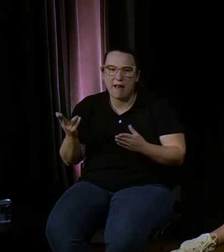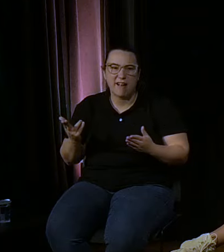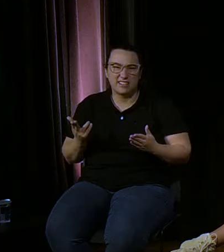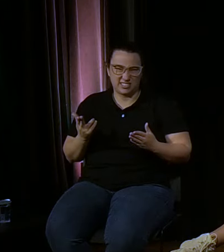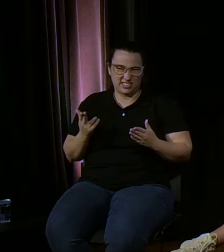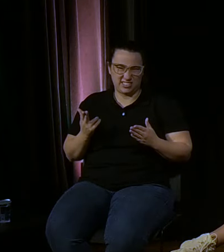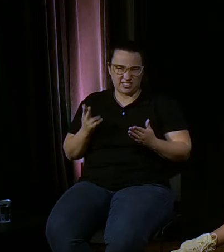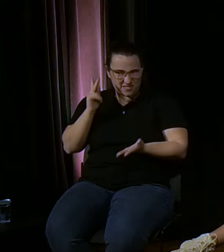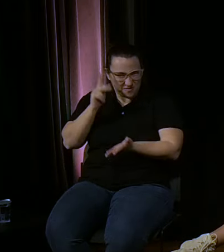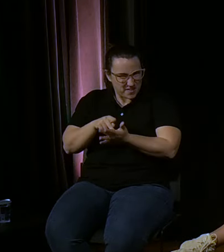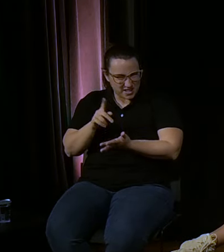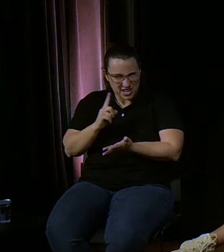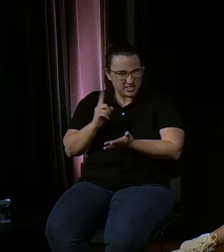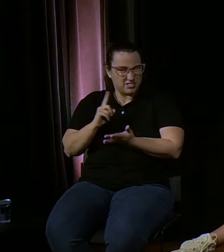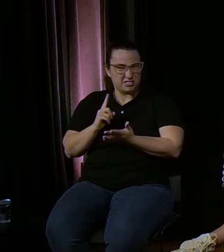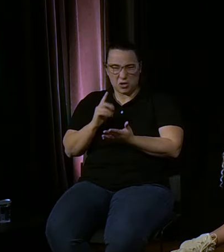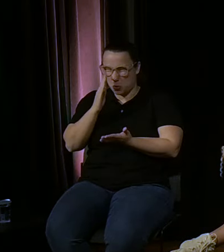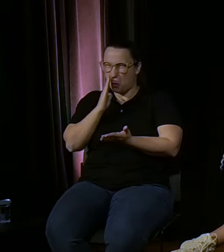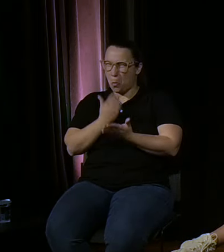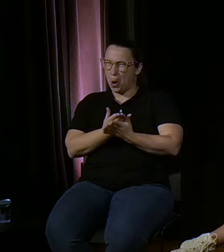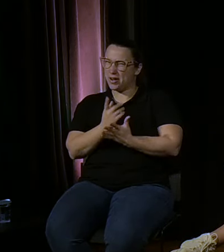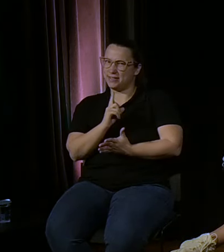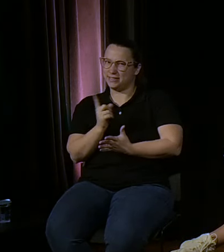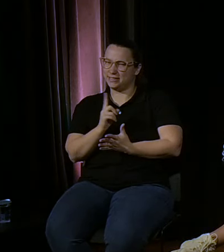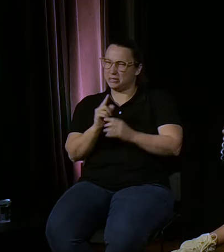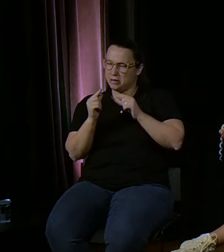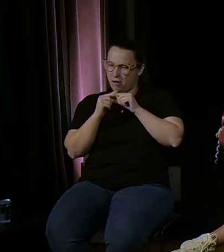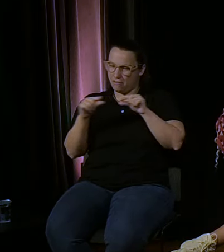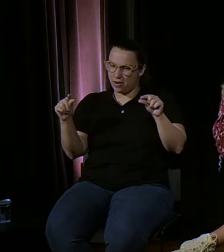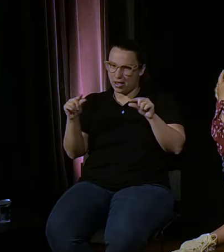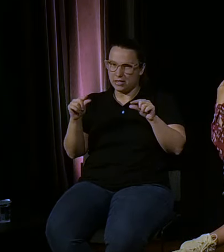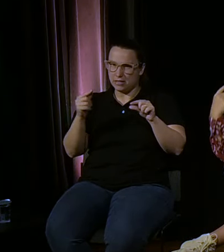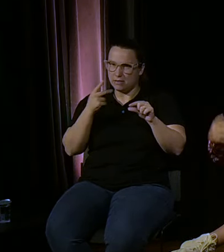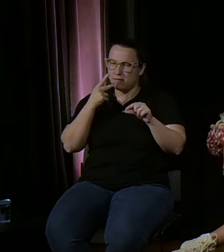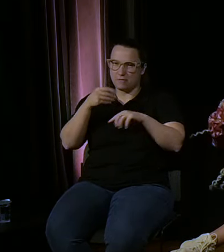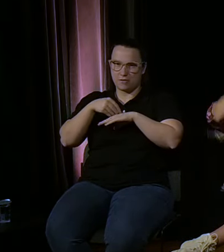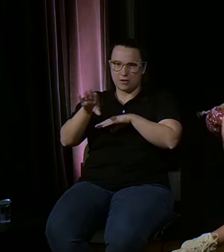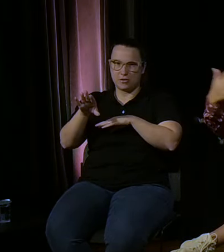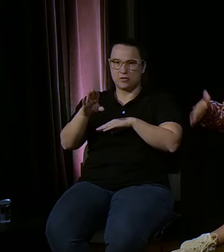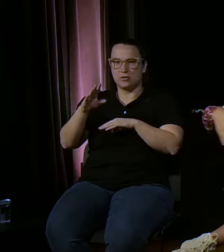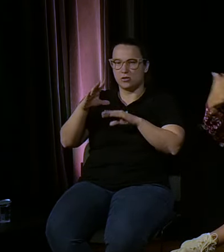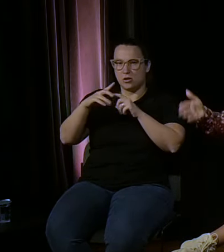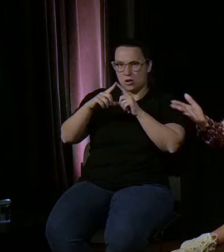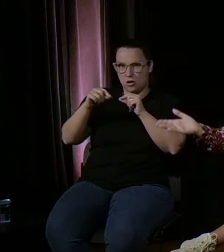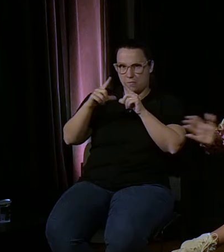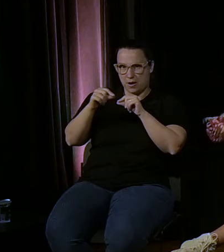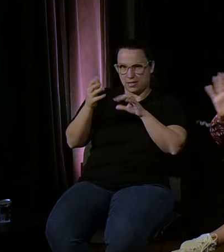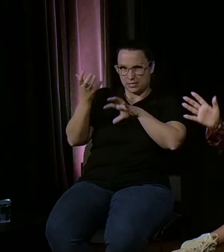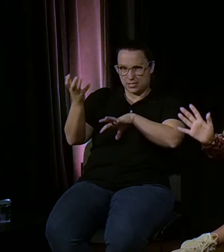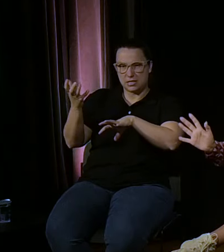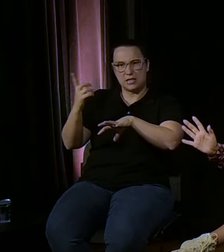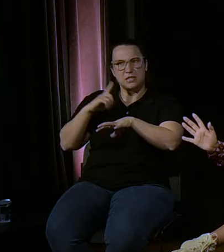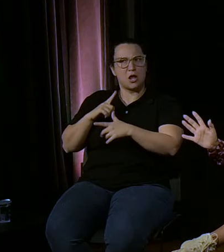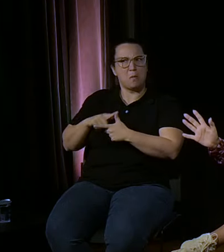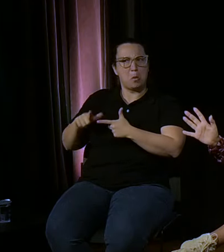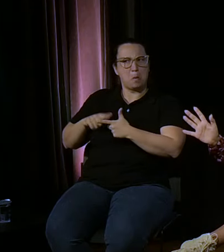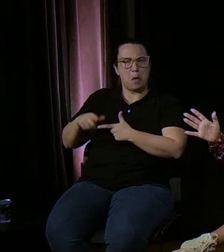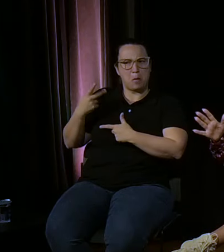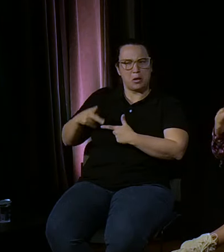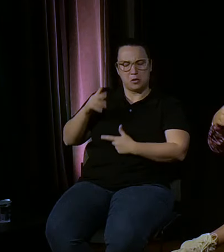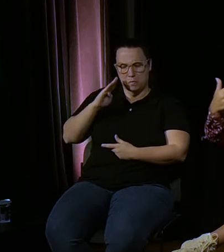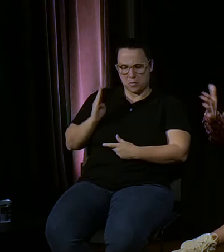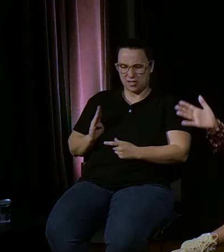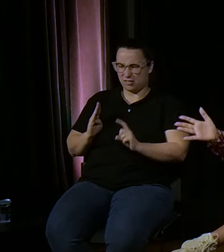ele não acredita nisso que ele está falando, né? E aí, essa frase que o Gabriel trouxe, né? Em Brasília descobriram que existe um problema que não é